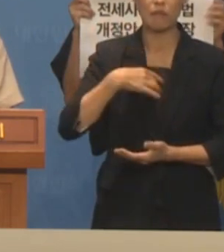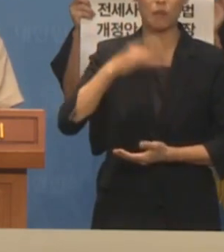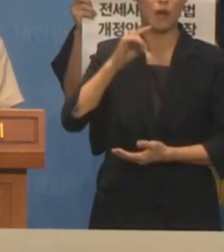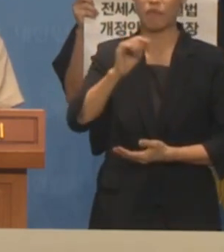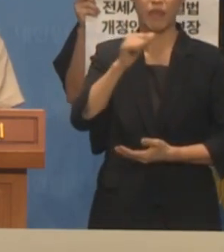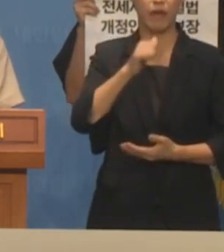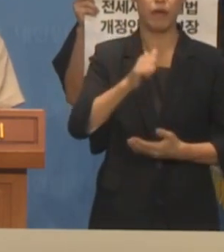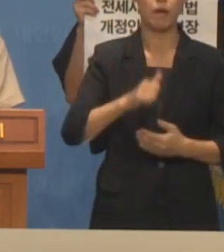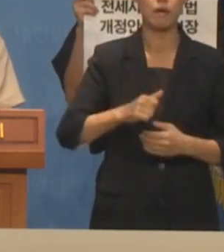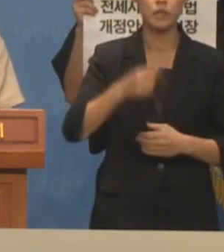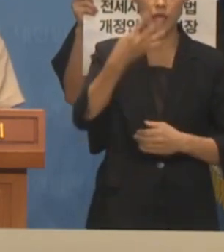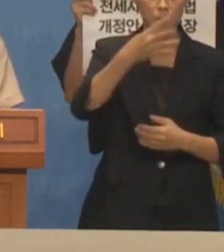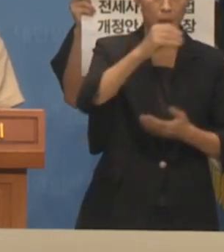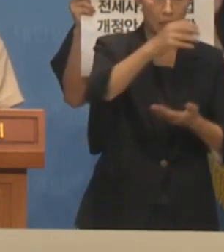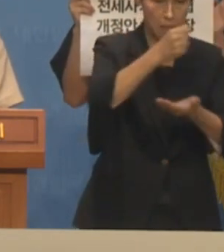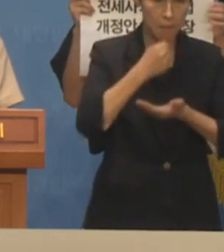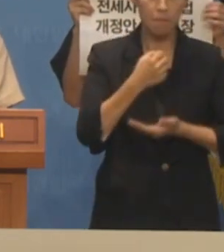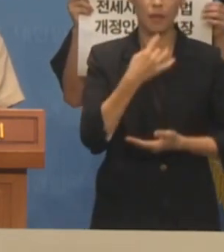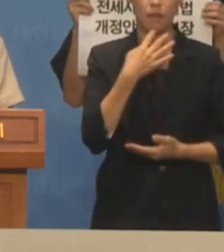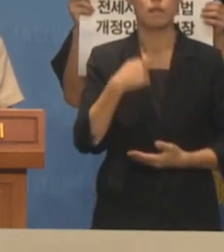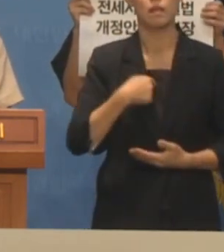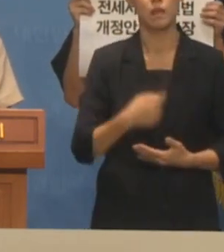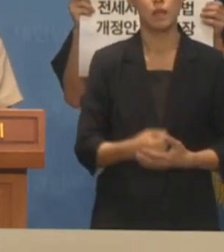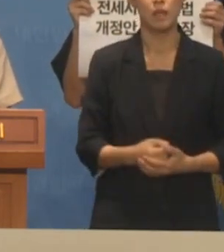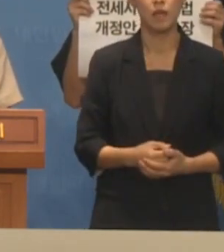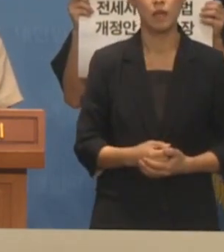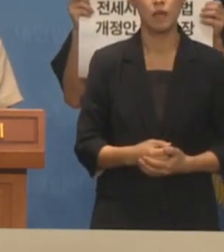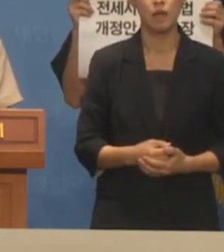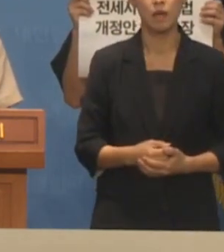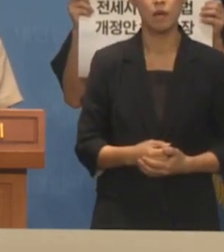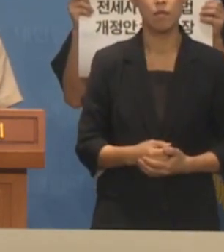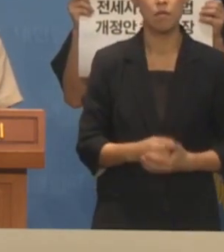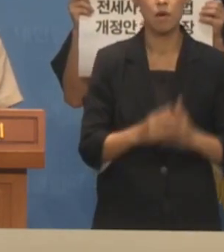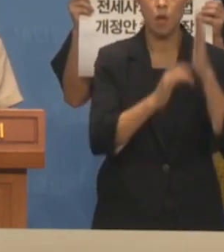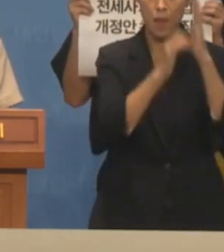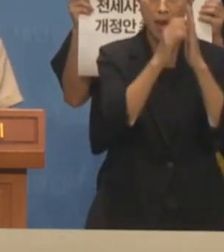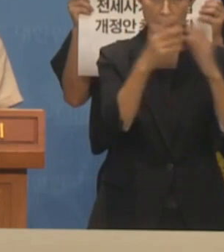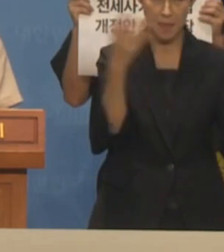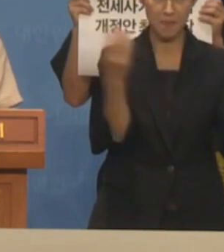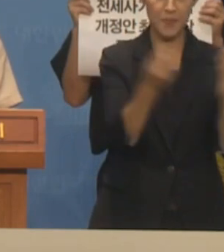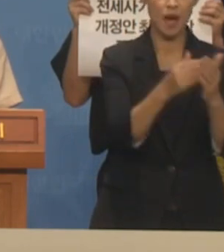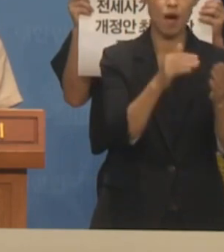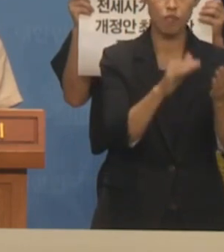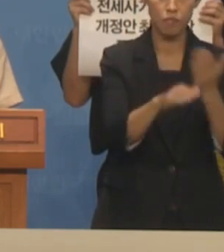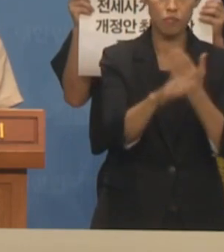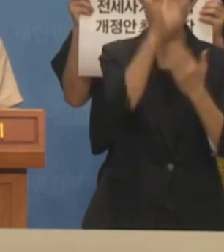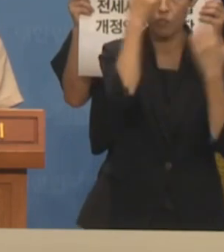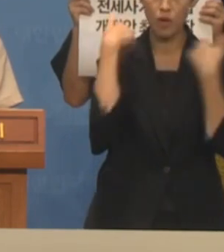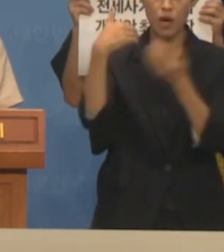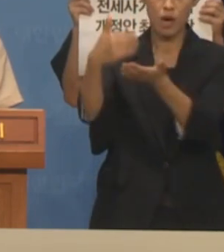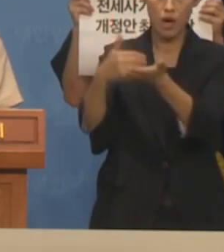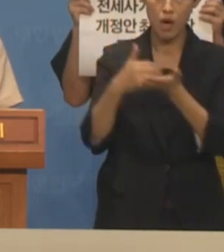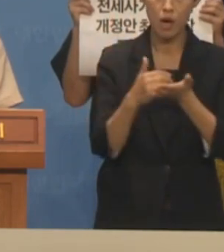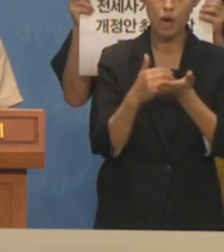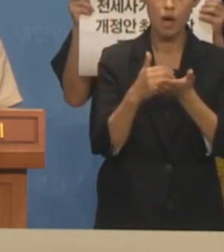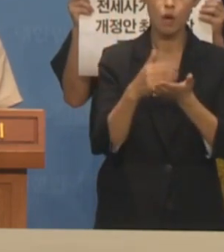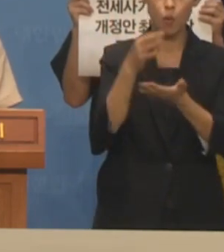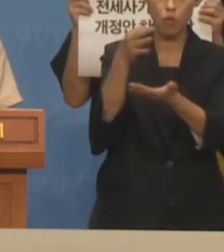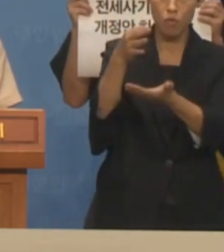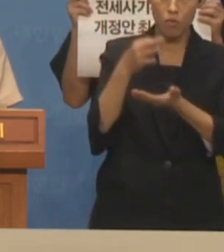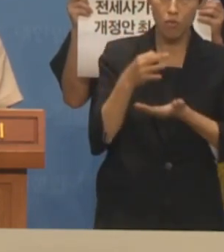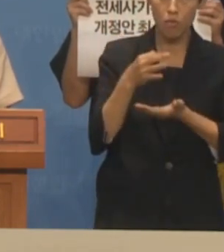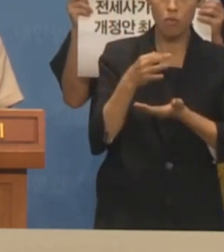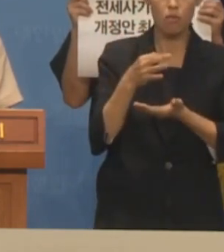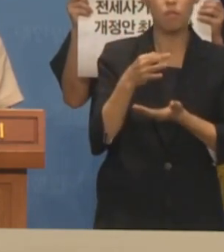4천만 원밖에 배당받지 못하였습니다. 이제는 모든 경매 절차가 완료되어 정부가 제한하는 경매 차익도 수령하기가